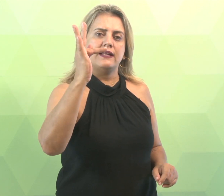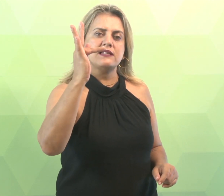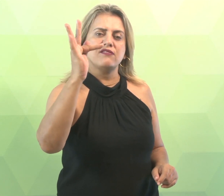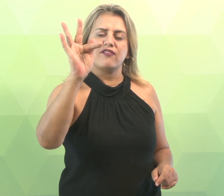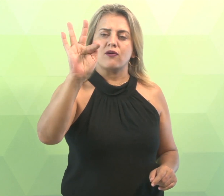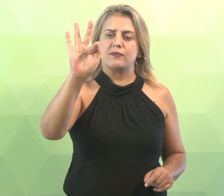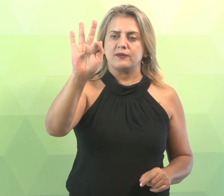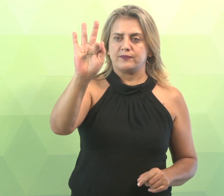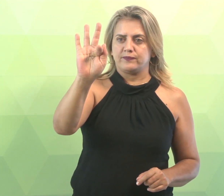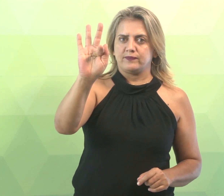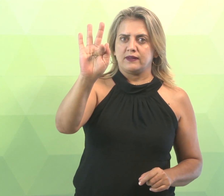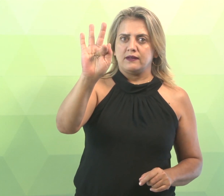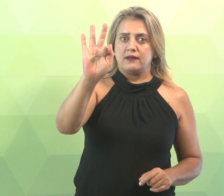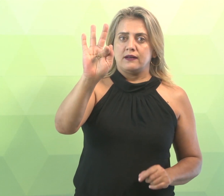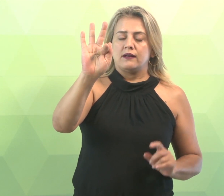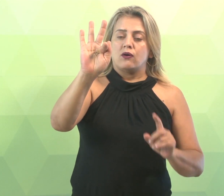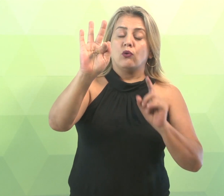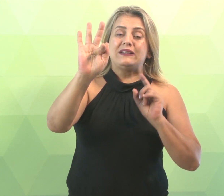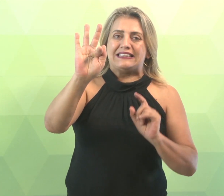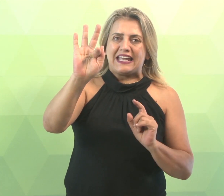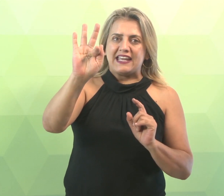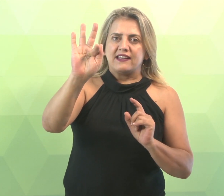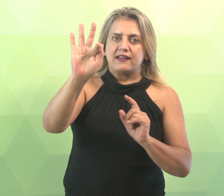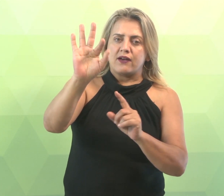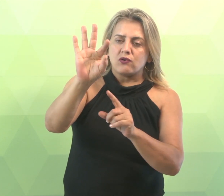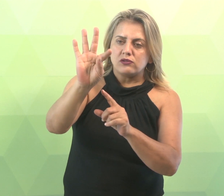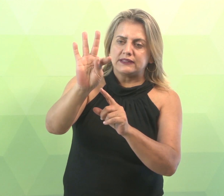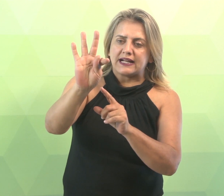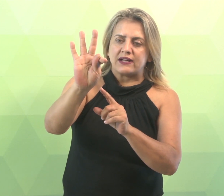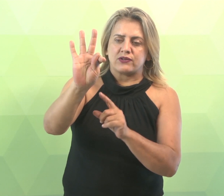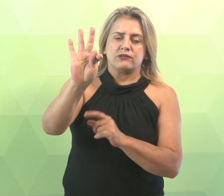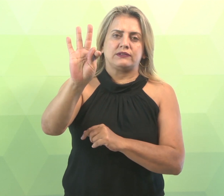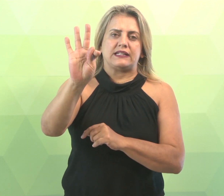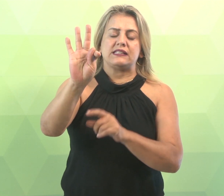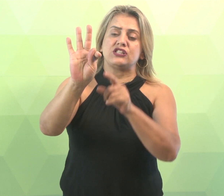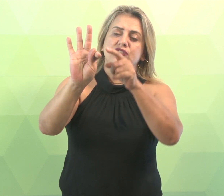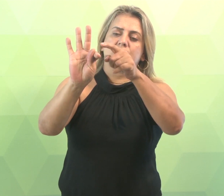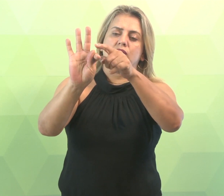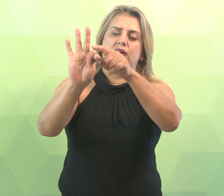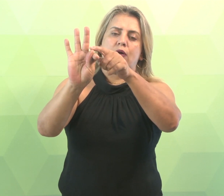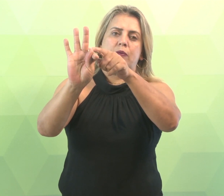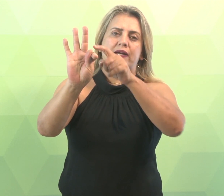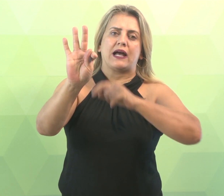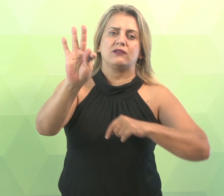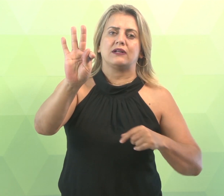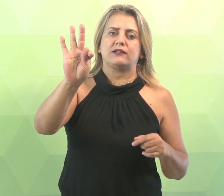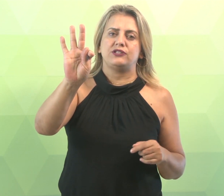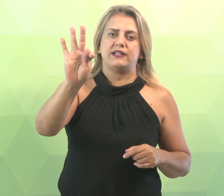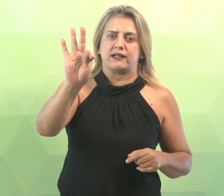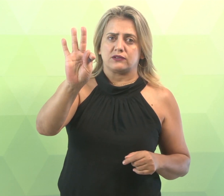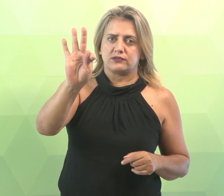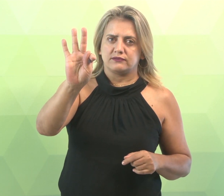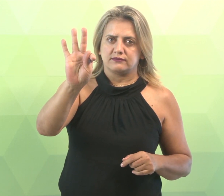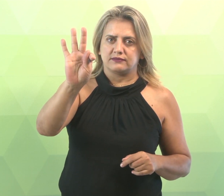Dessa forma. O T é o contrário. O T a gente vai colocar o polegar do lado de dentro,